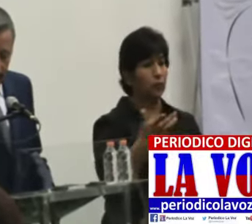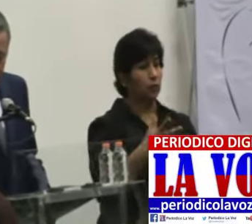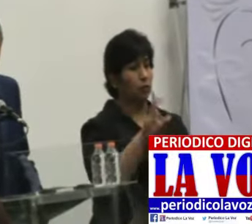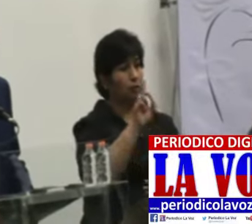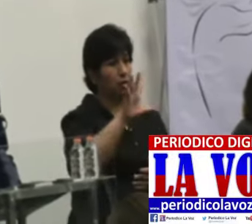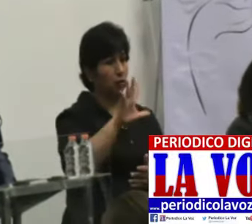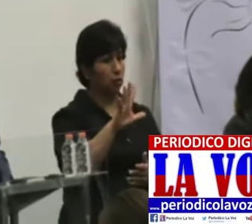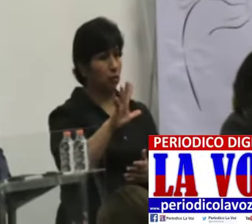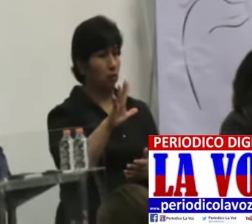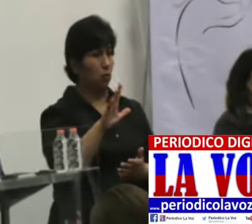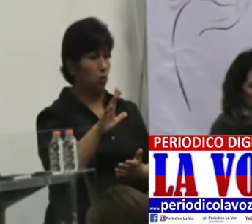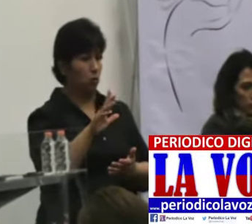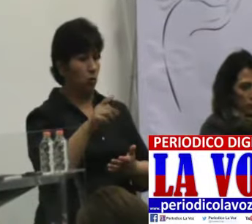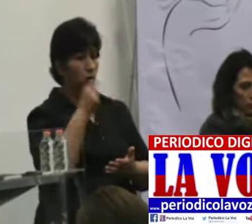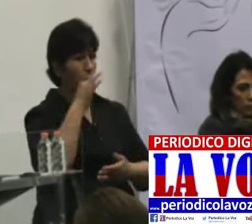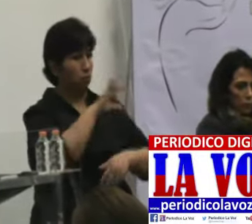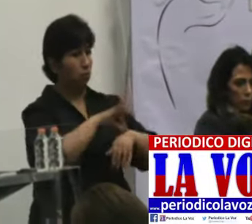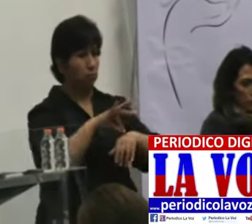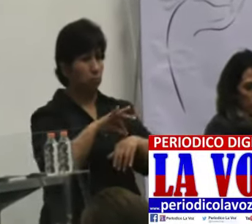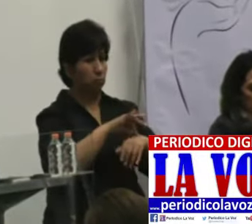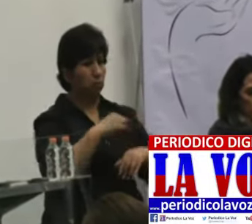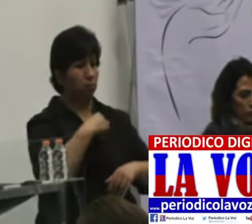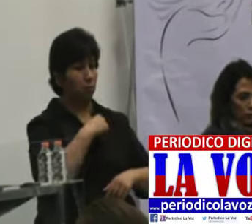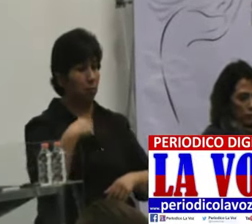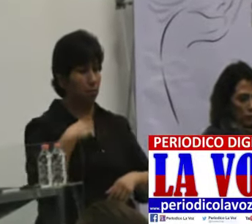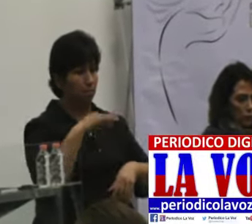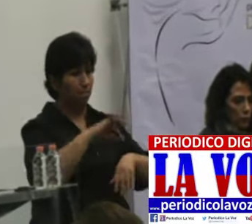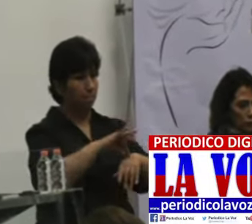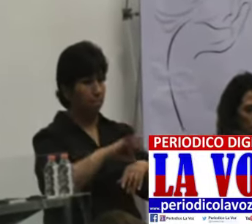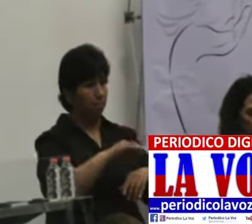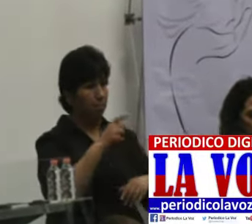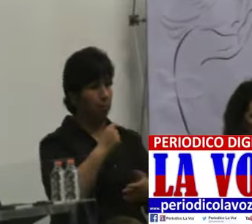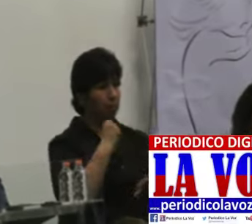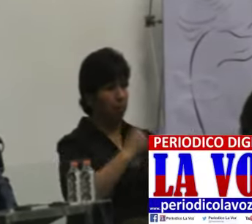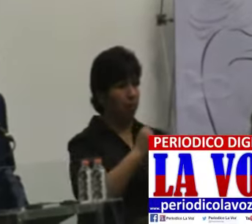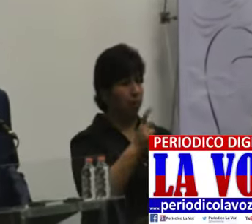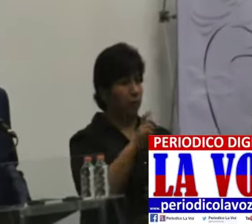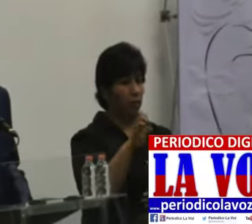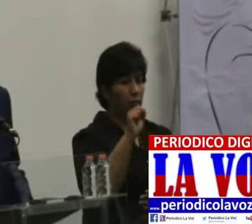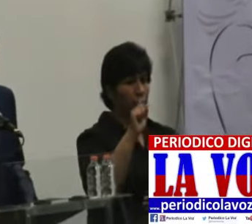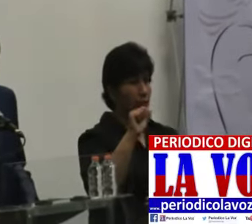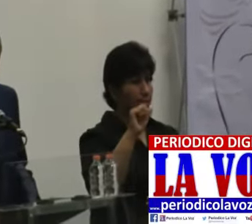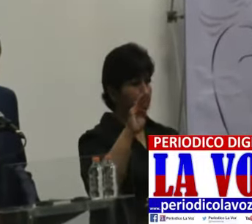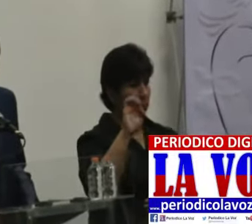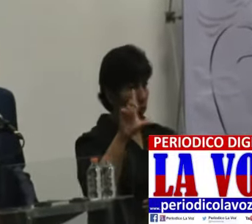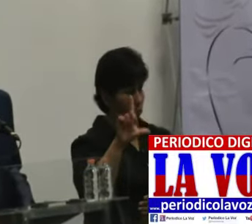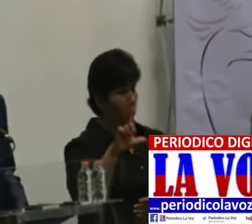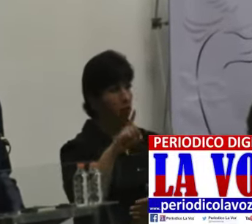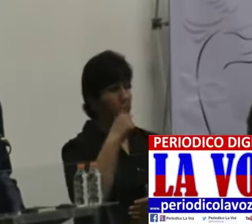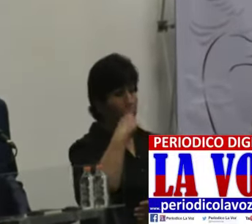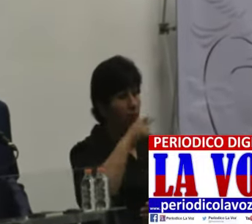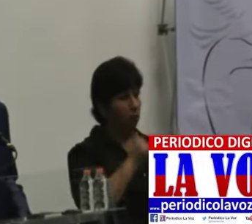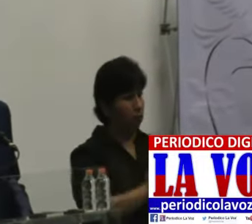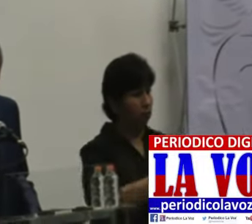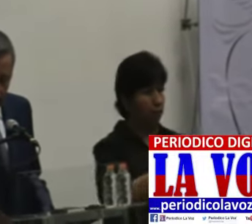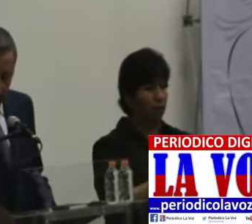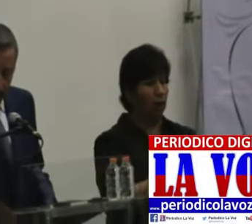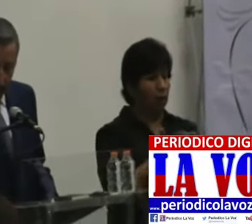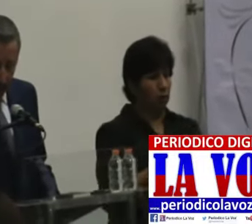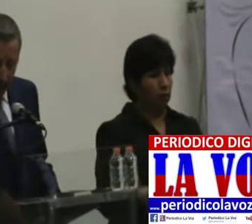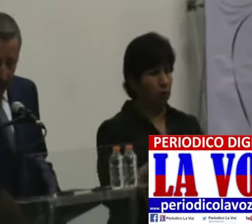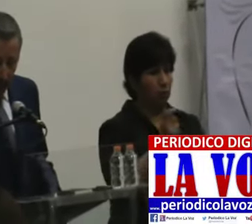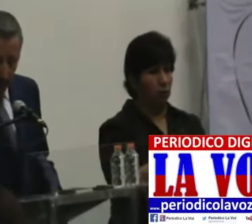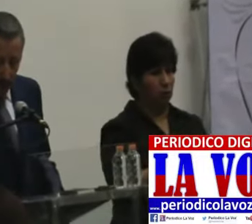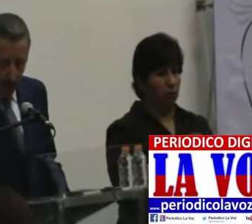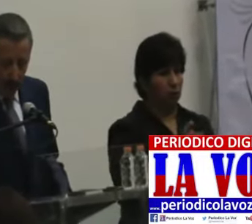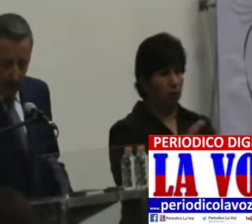35 dictámenes médicos psicológicos, conocidos como Protocolo de Estambul, ello para determinar la actualización de casos